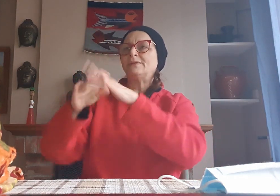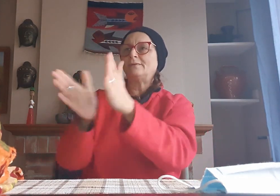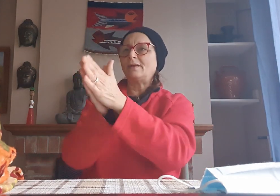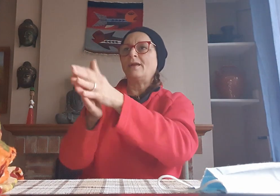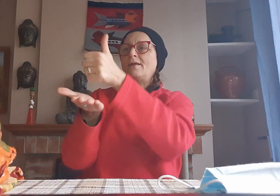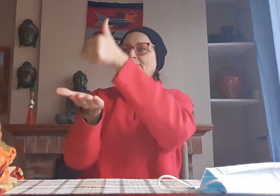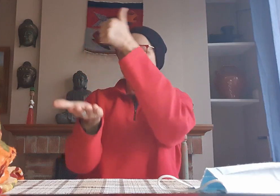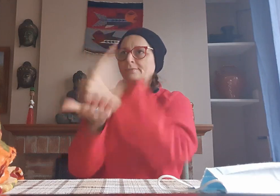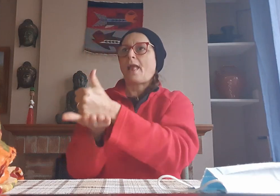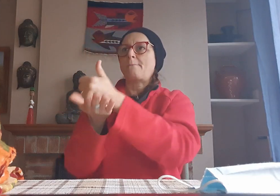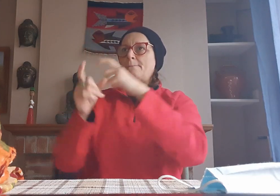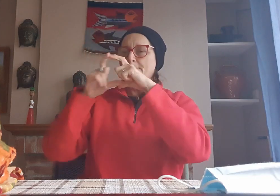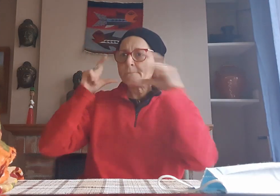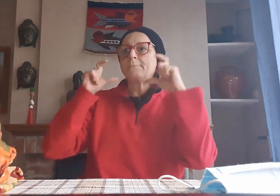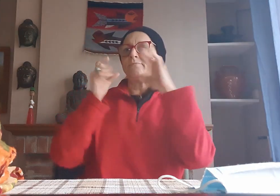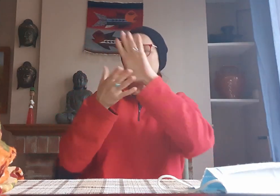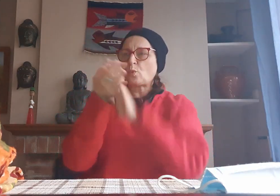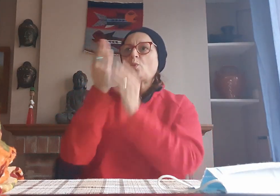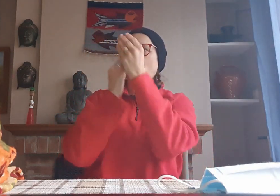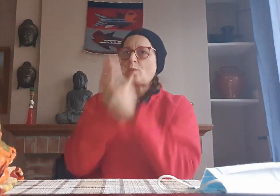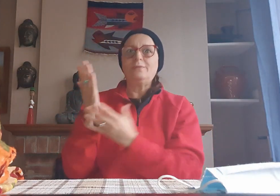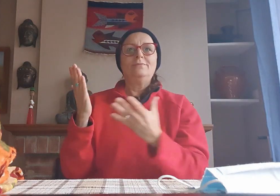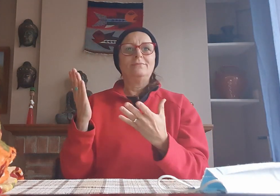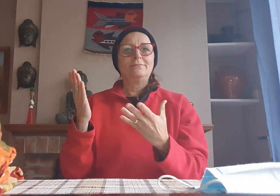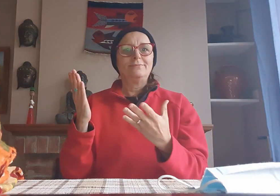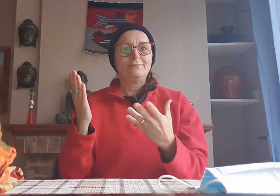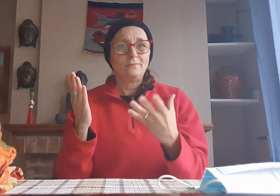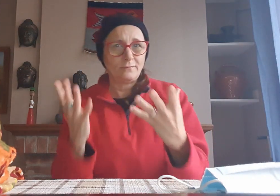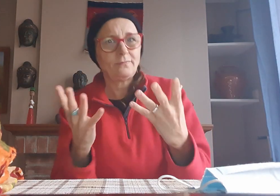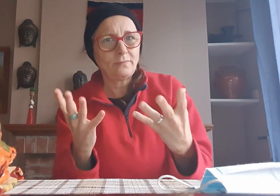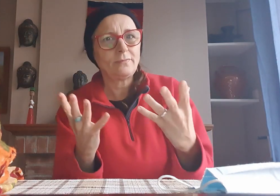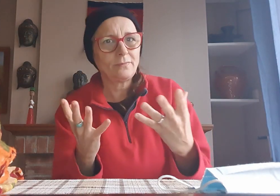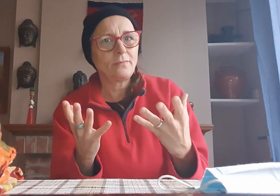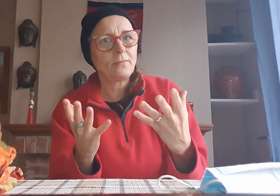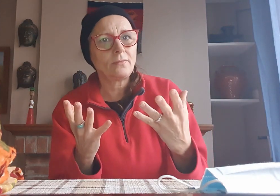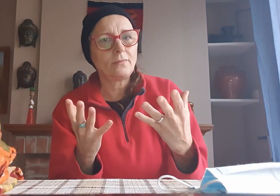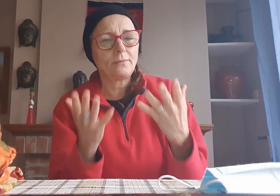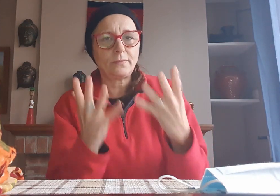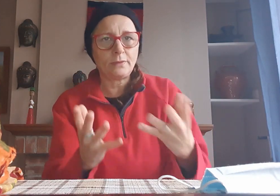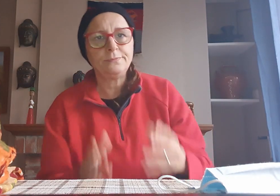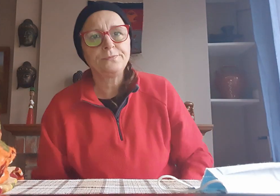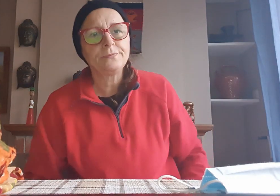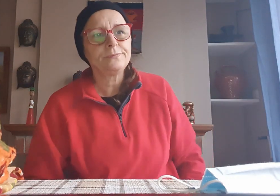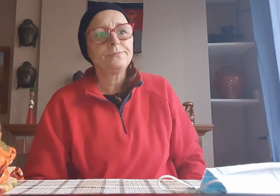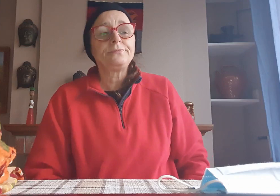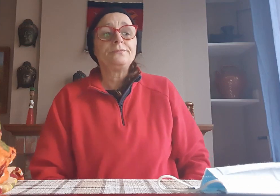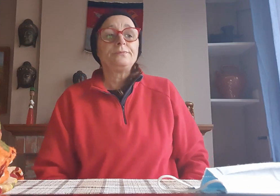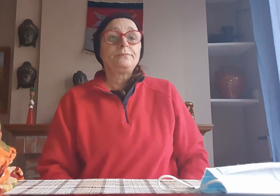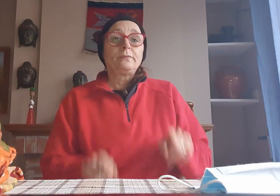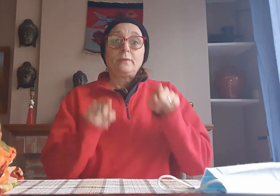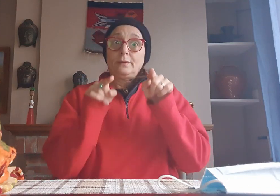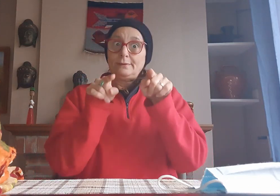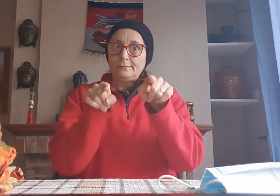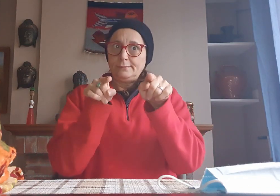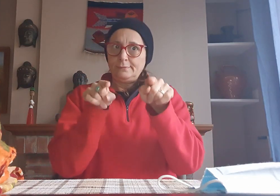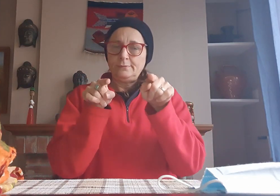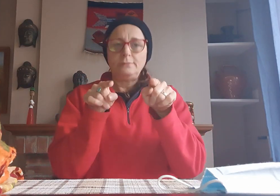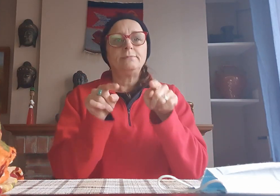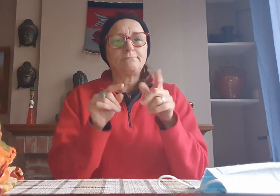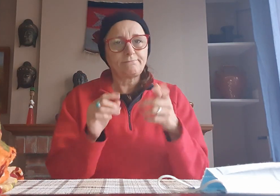Heidi suele cambiar de opinión como de bolso. Así que tengo que vender la casa cuanto antes. Si queréis, podemos ver la primera para que os hagáis una idea de las vistas